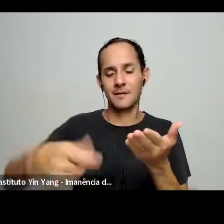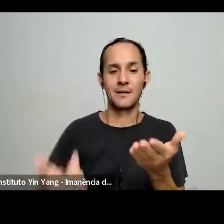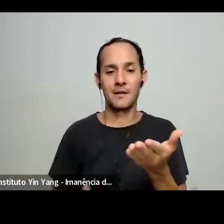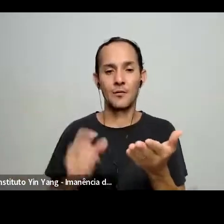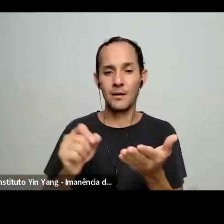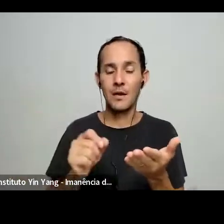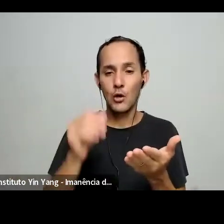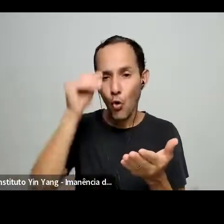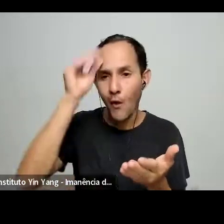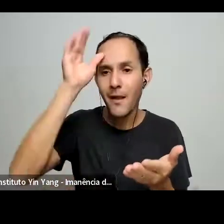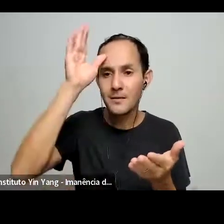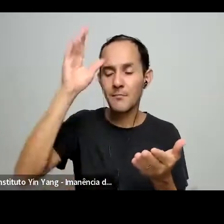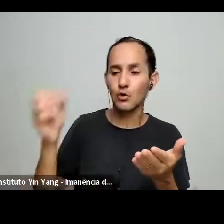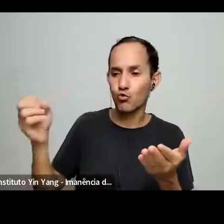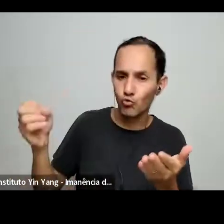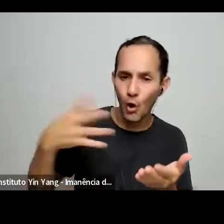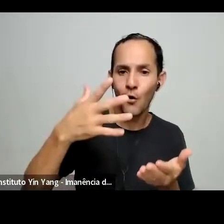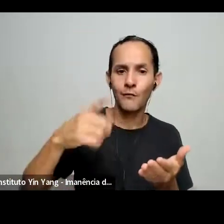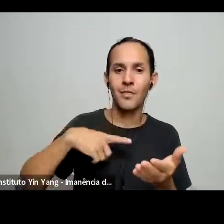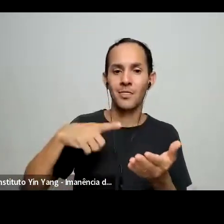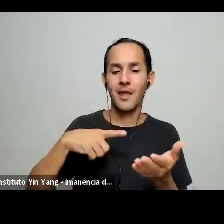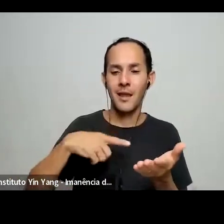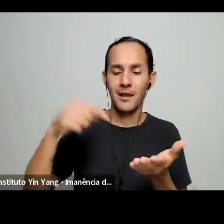vários conhecimentos inovadores têm surgido